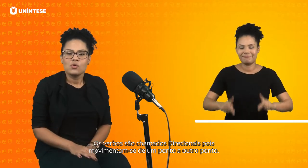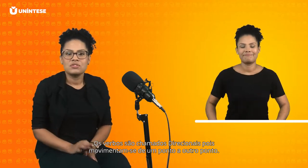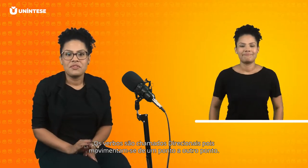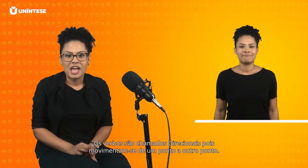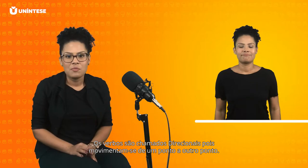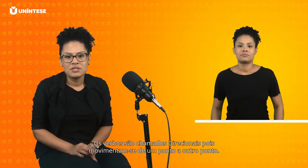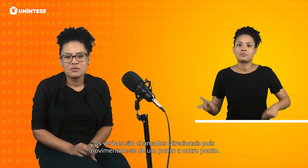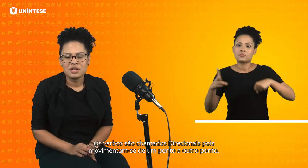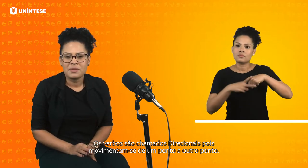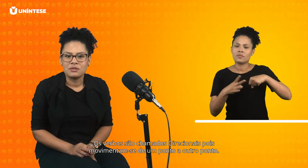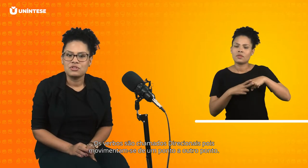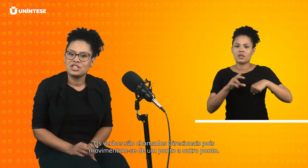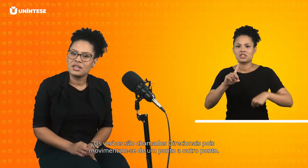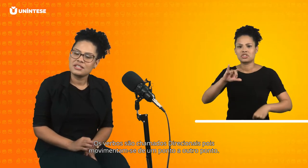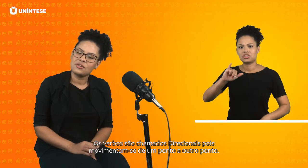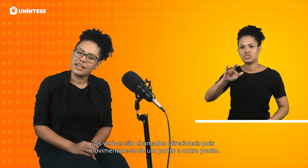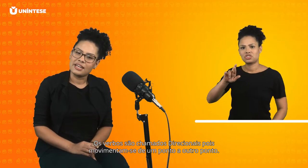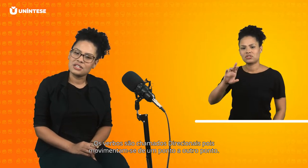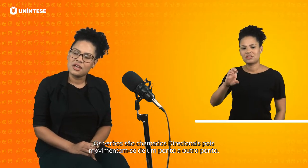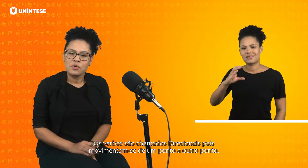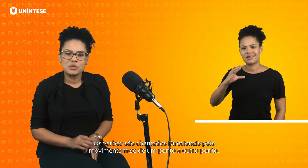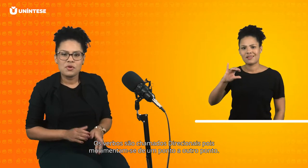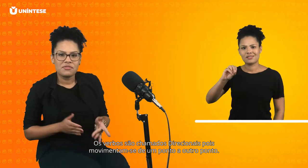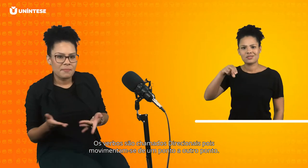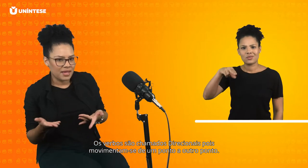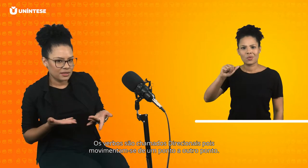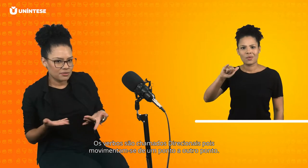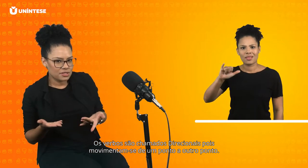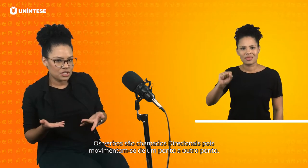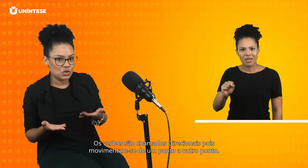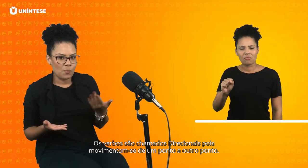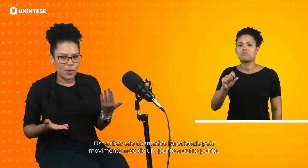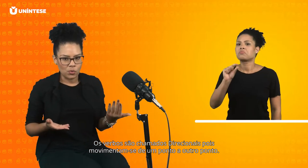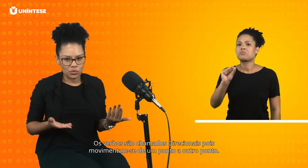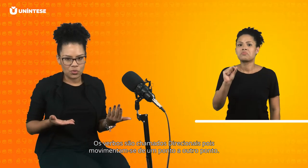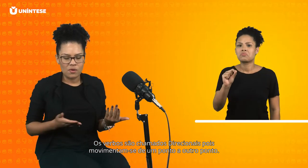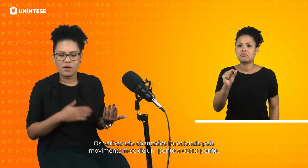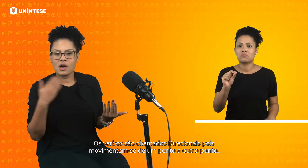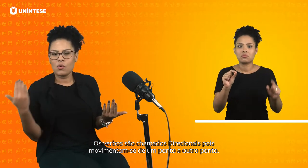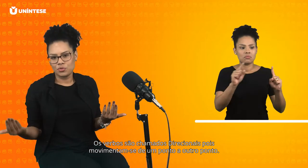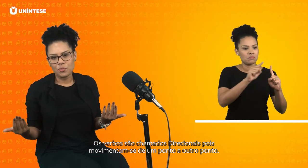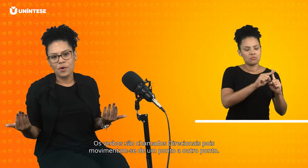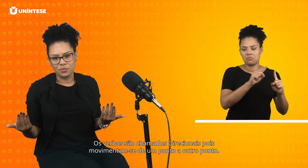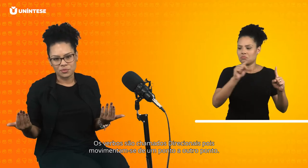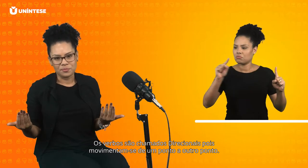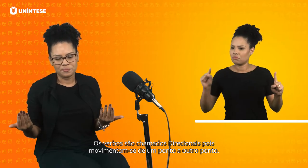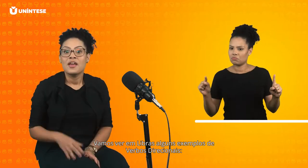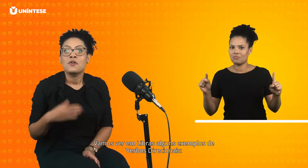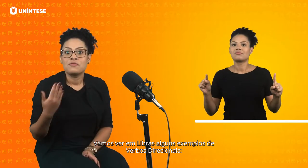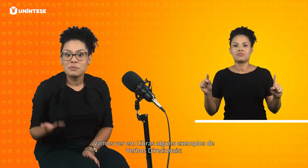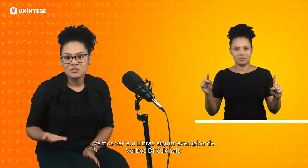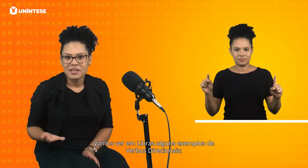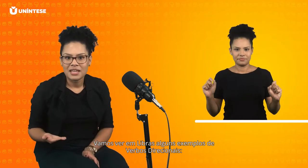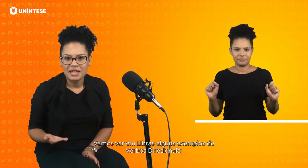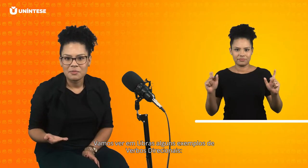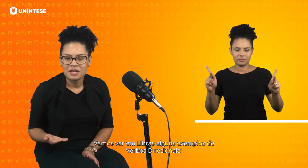Os verbos são chamados direcionais, pois movimentam-se de um ponto a outro ponto. Vamos ver em Libras